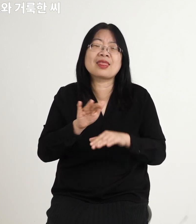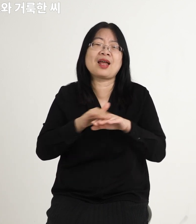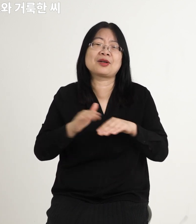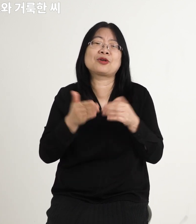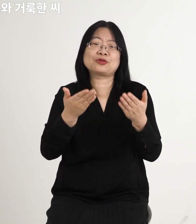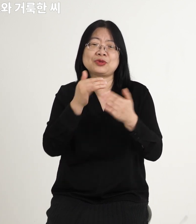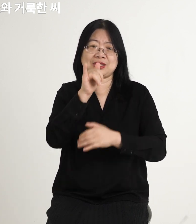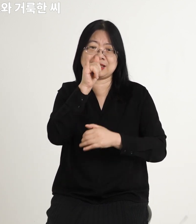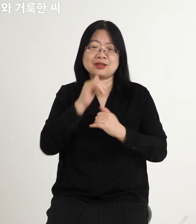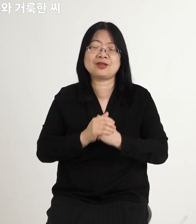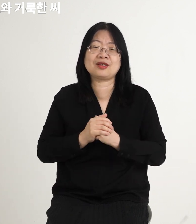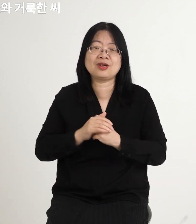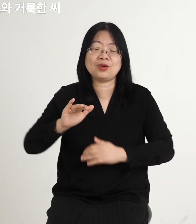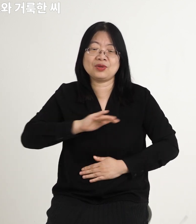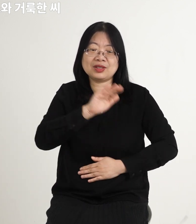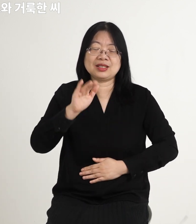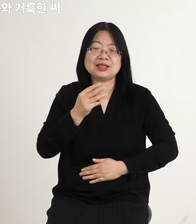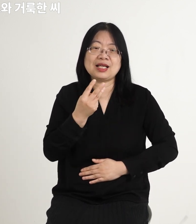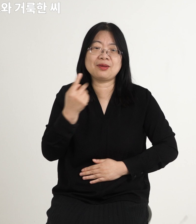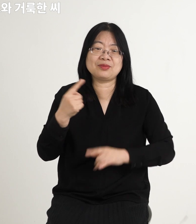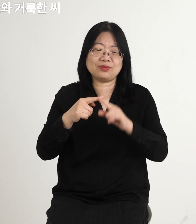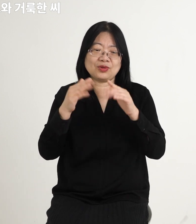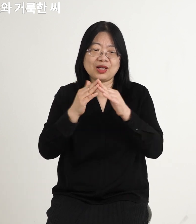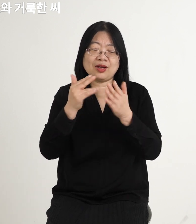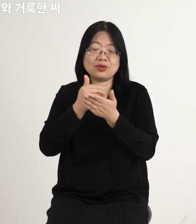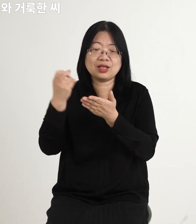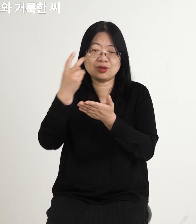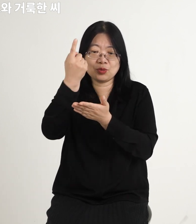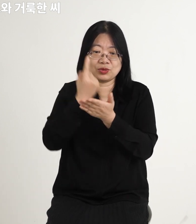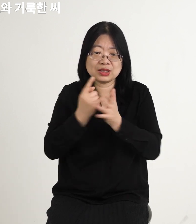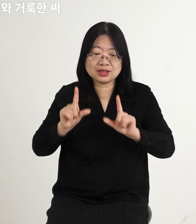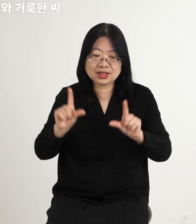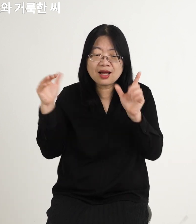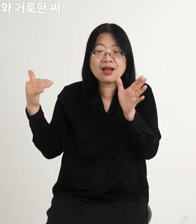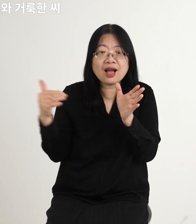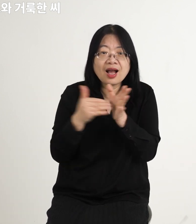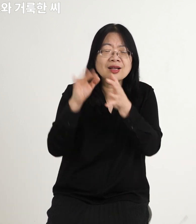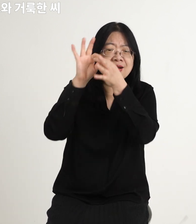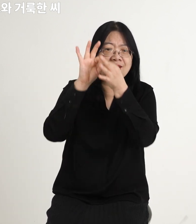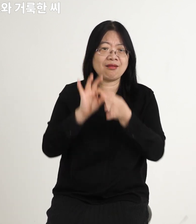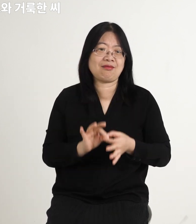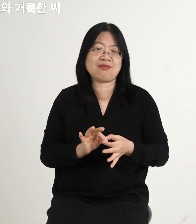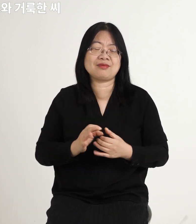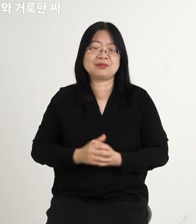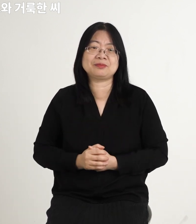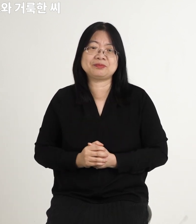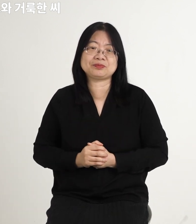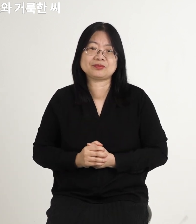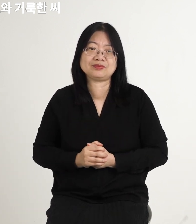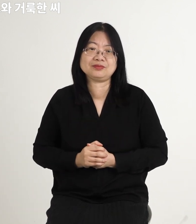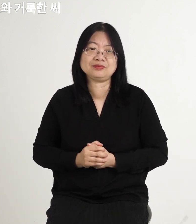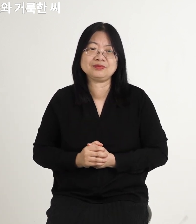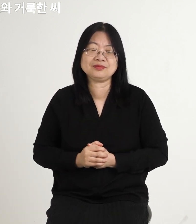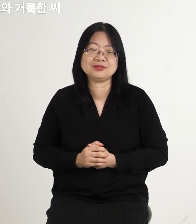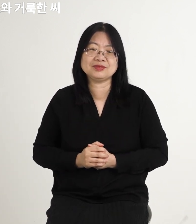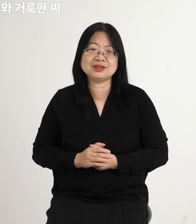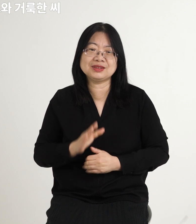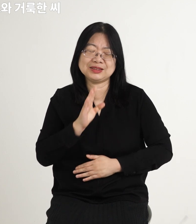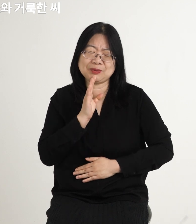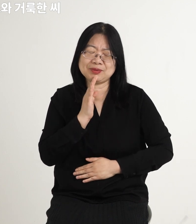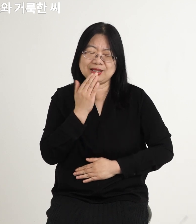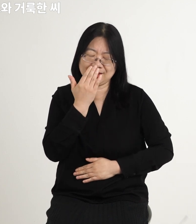없습니다. 우리 삼일교회가 주님 오시는 그날까지 계속 낮고 천한